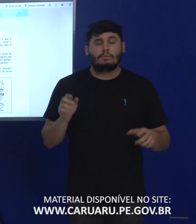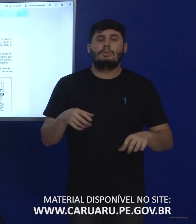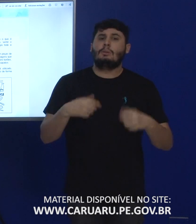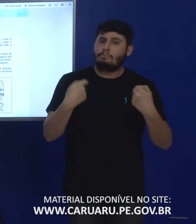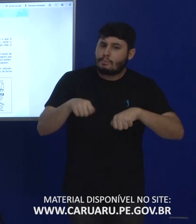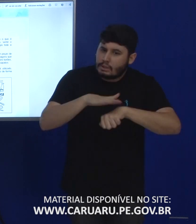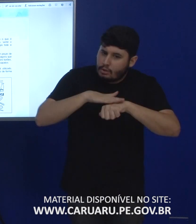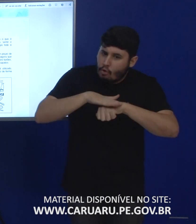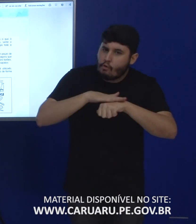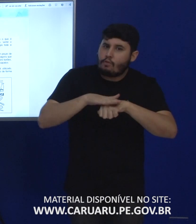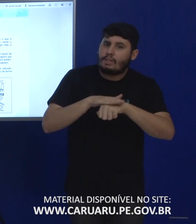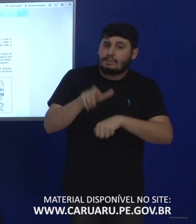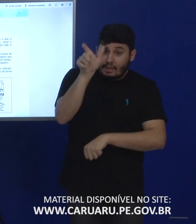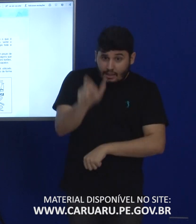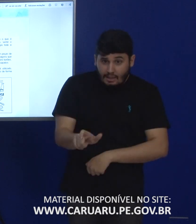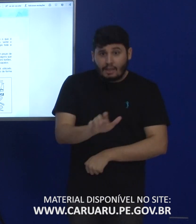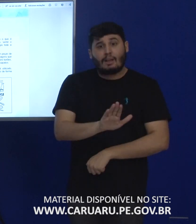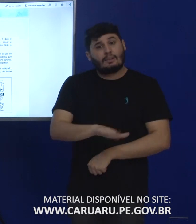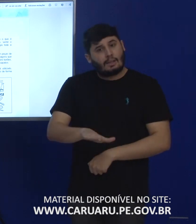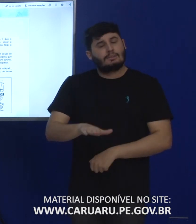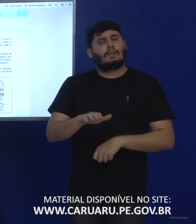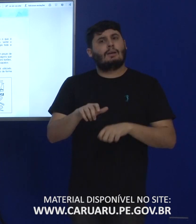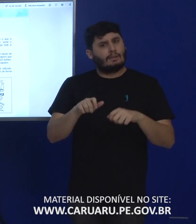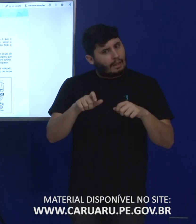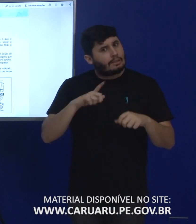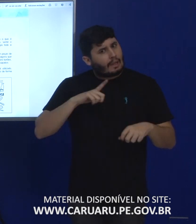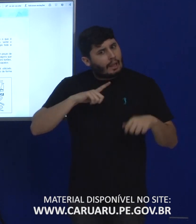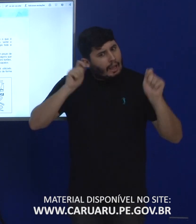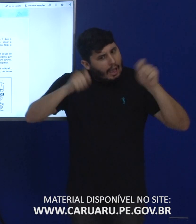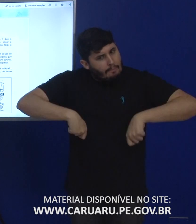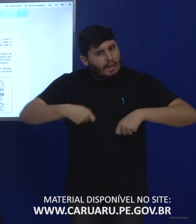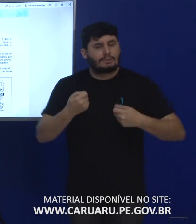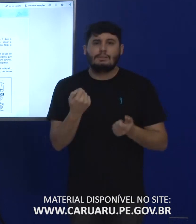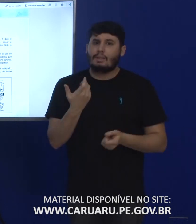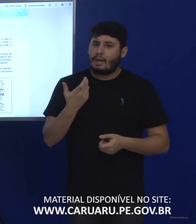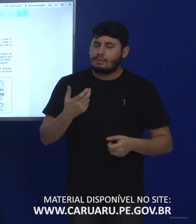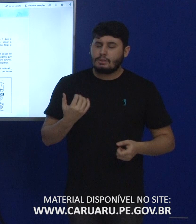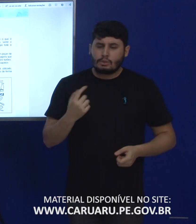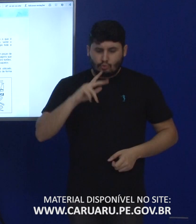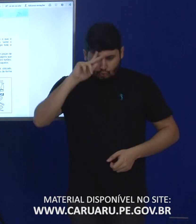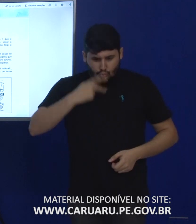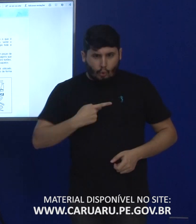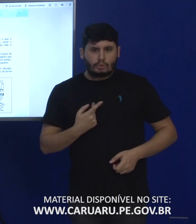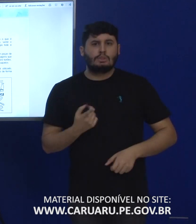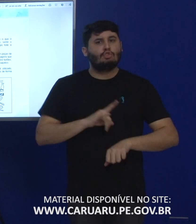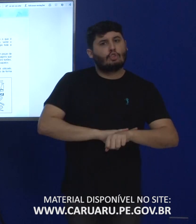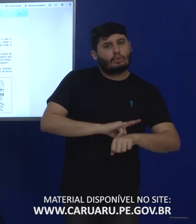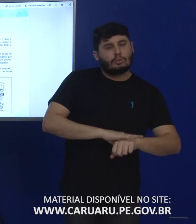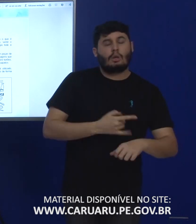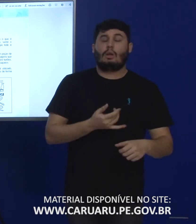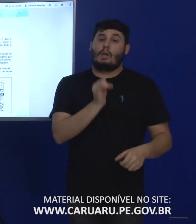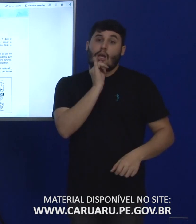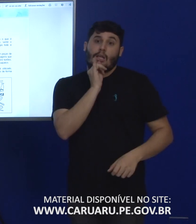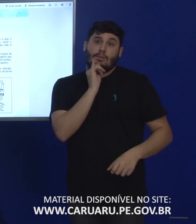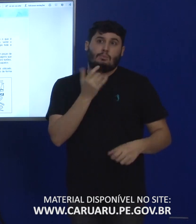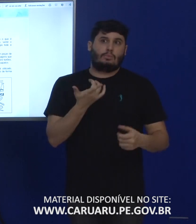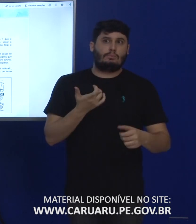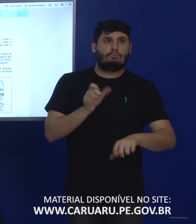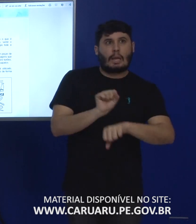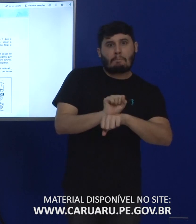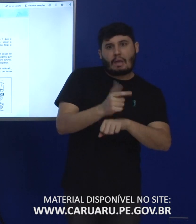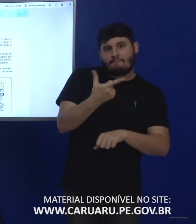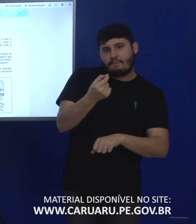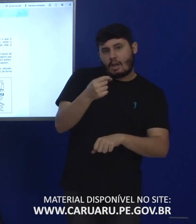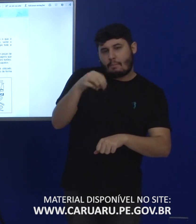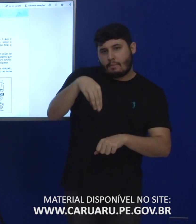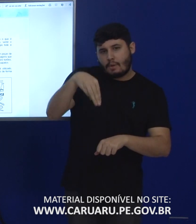tem capacidade e entender de que a gente vai precisar traçar uma rotina. Inicialmente, a cada 20 minutos ou